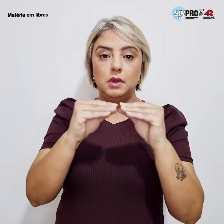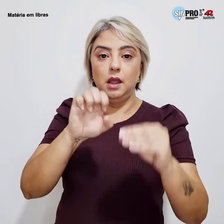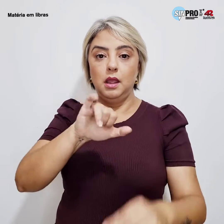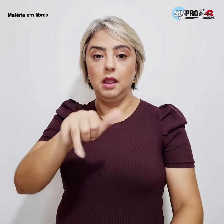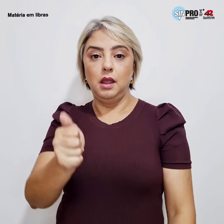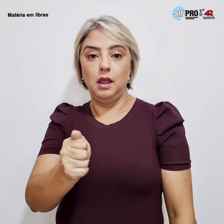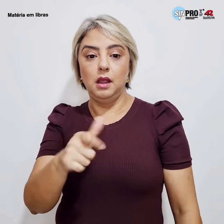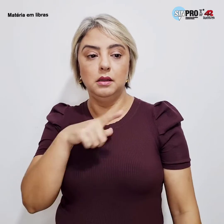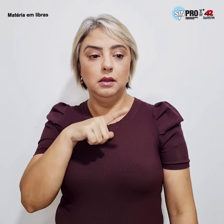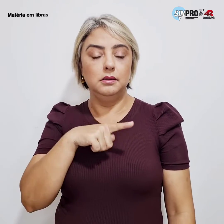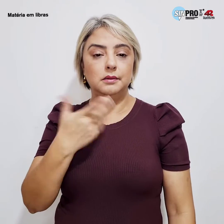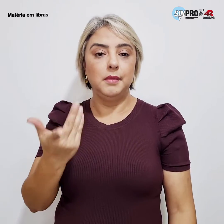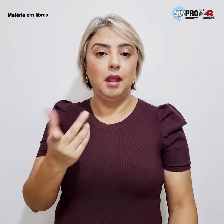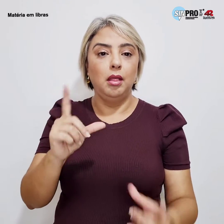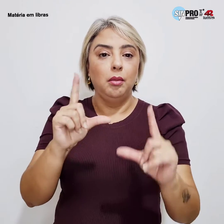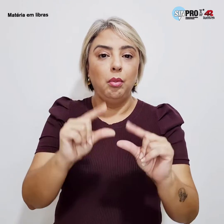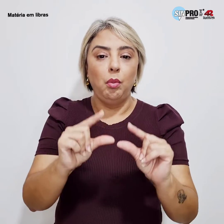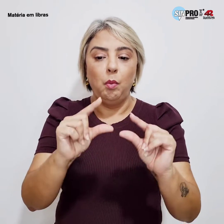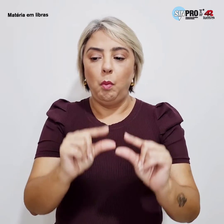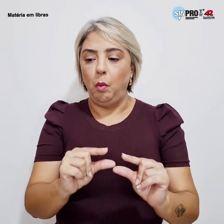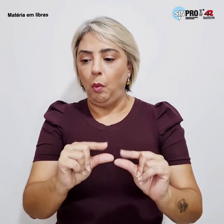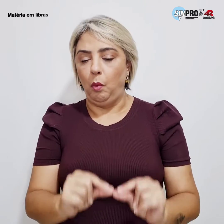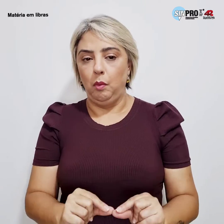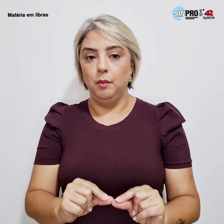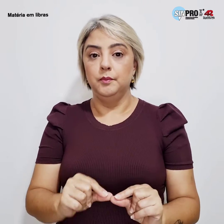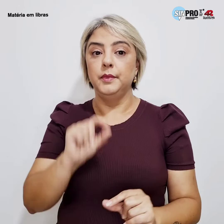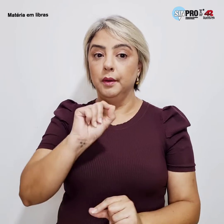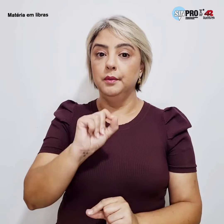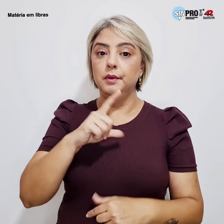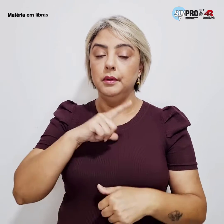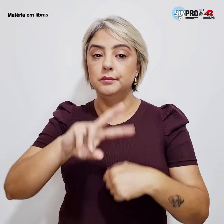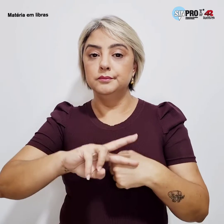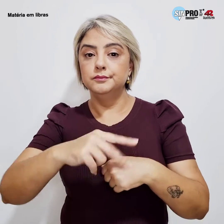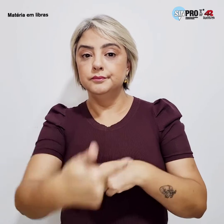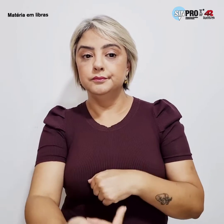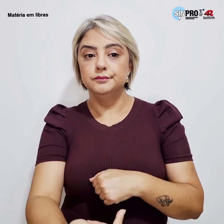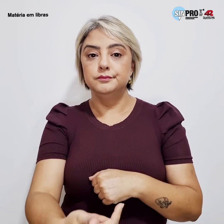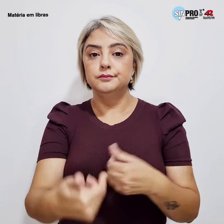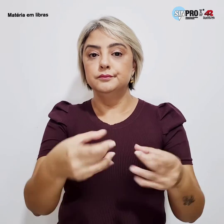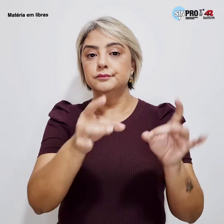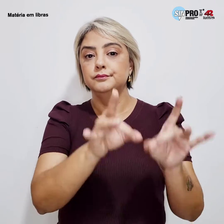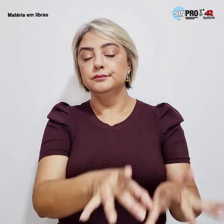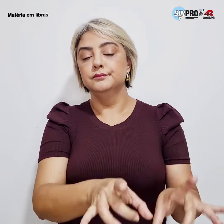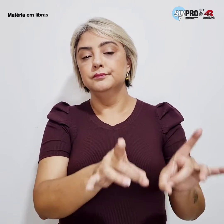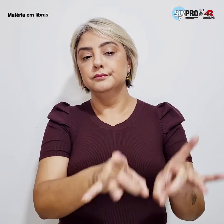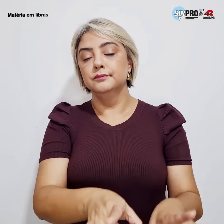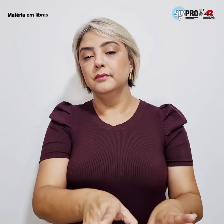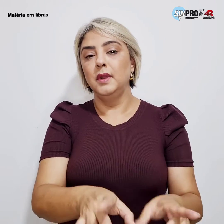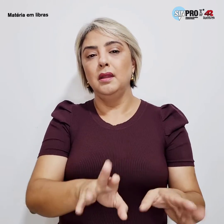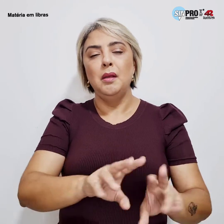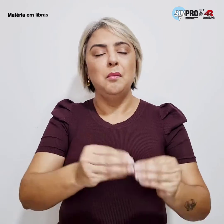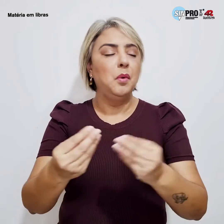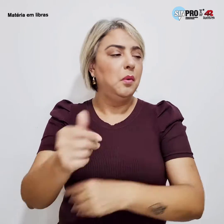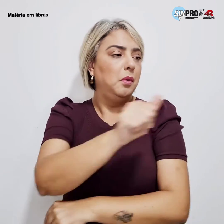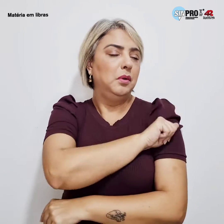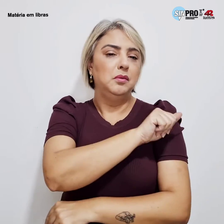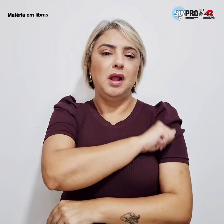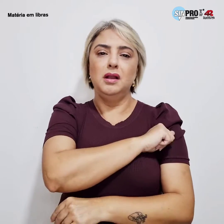tem sido cada vez mais restrita, o que causa a desistência de muitos estudantes, ela diz.